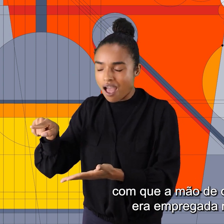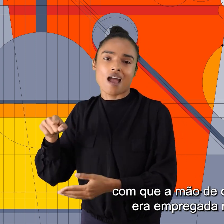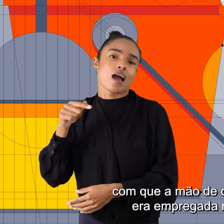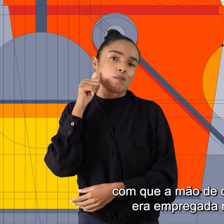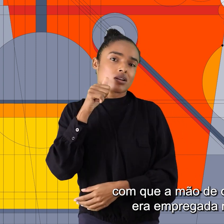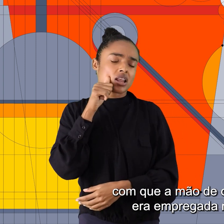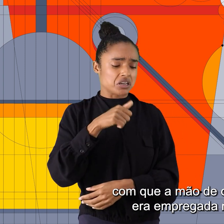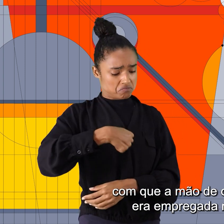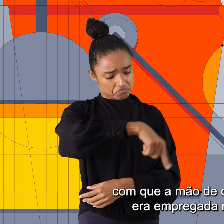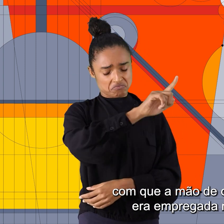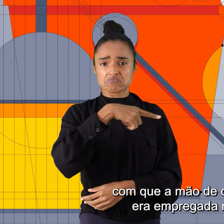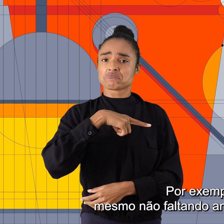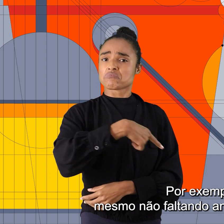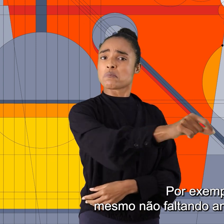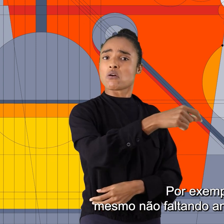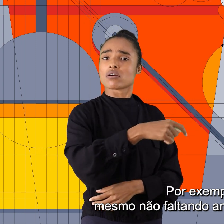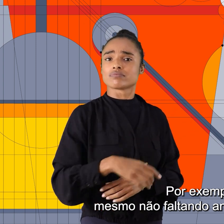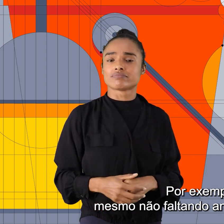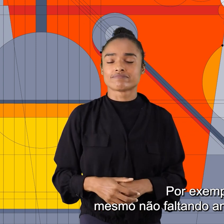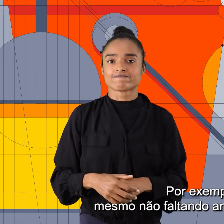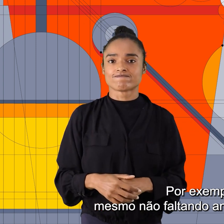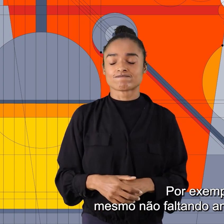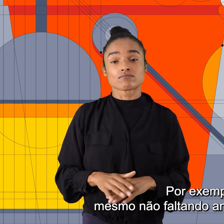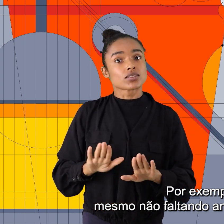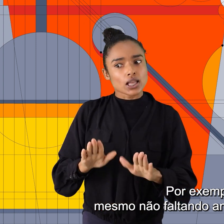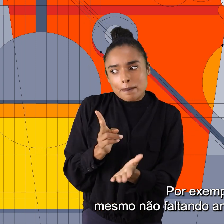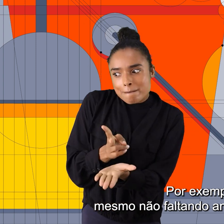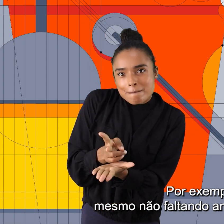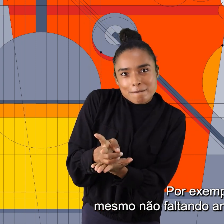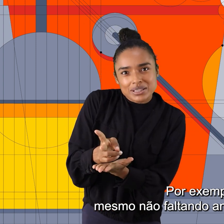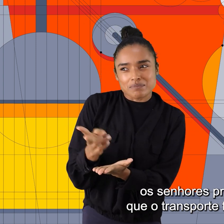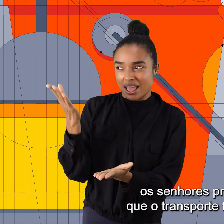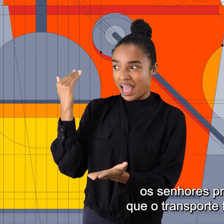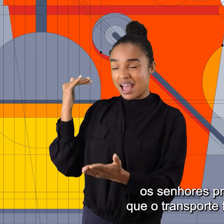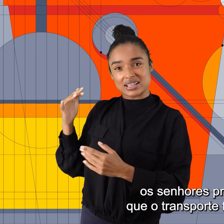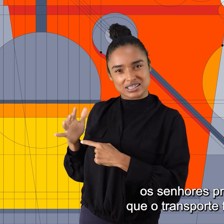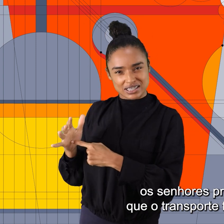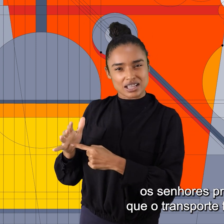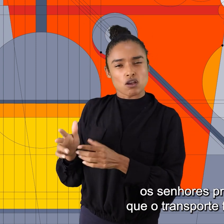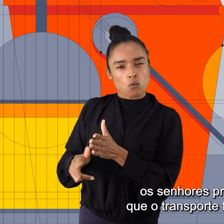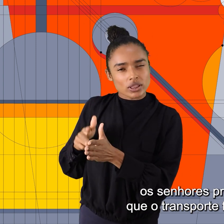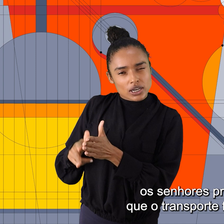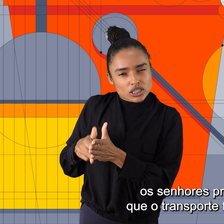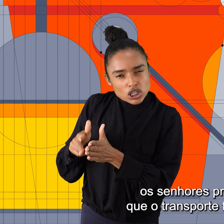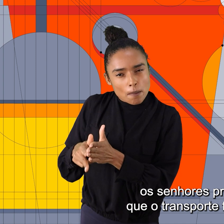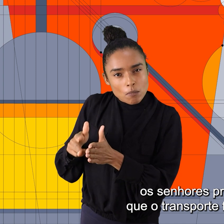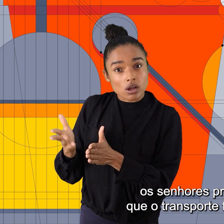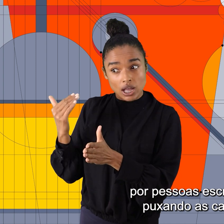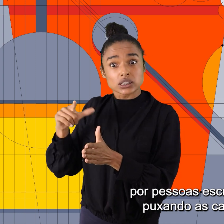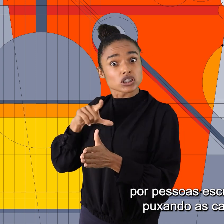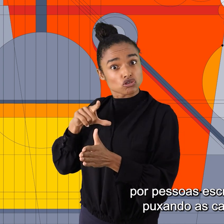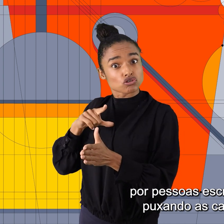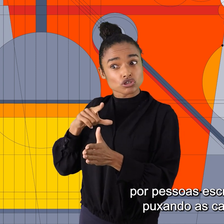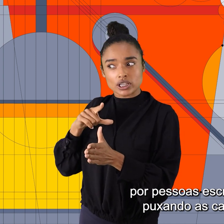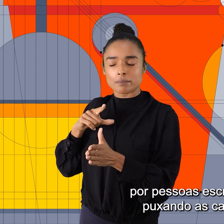era empregada no Brasil. Por exemplo, mesmo não faltando animais de carga, os senhores preferiam que o transporte fosse feito